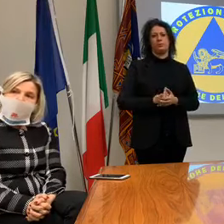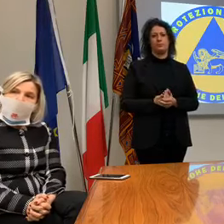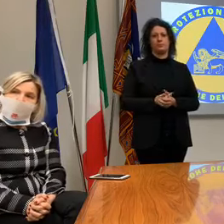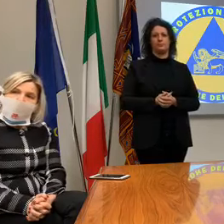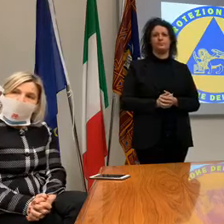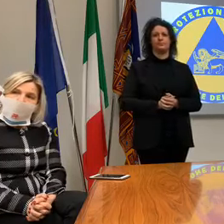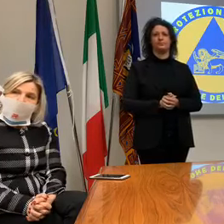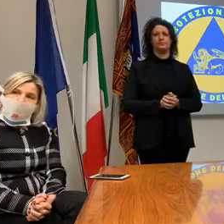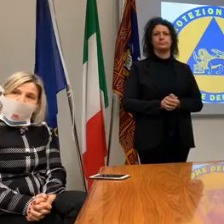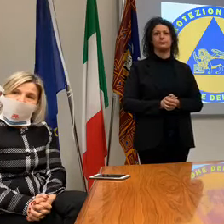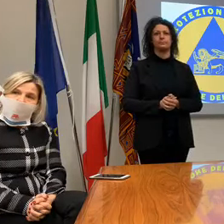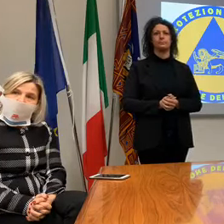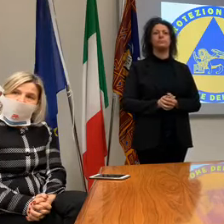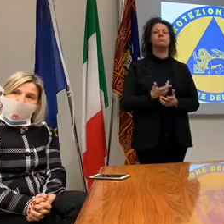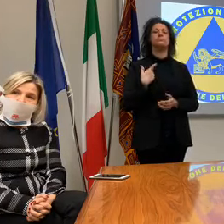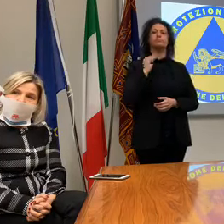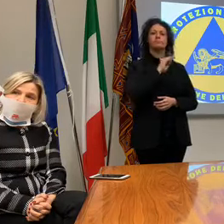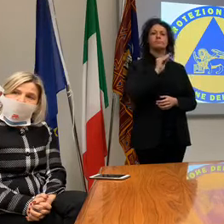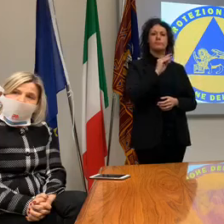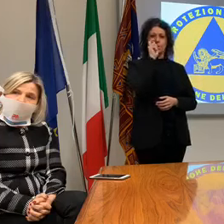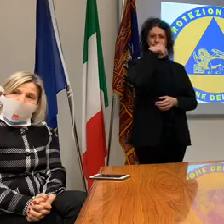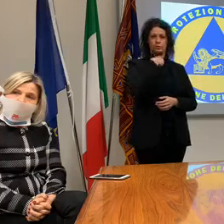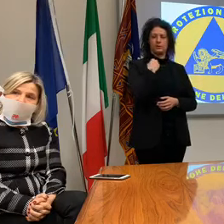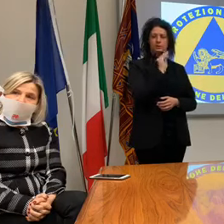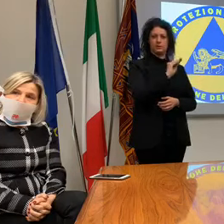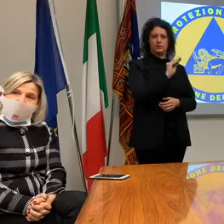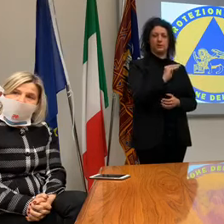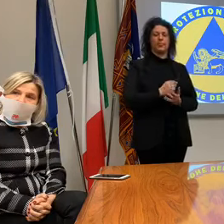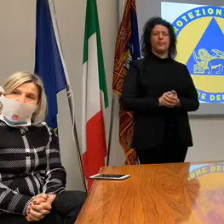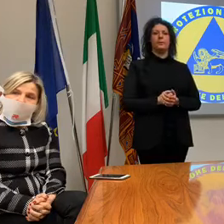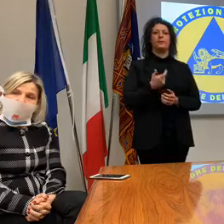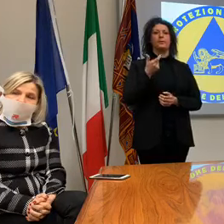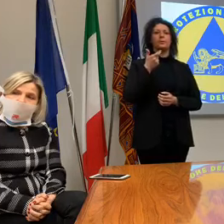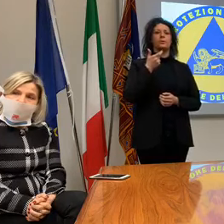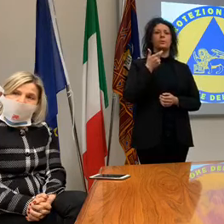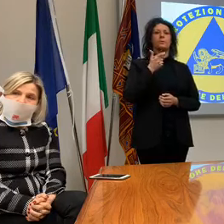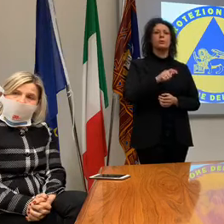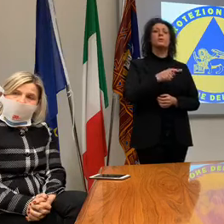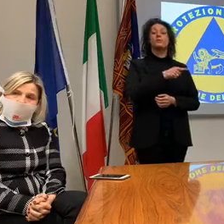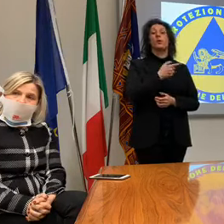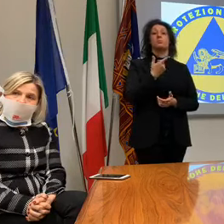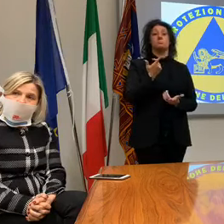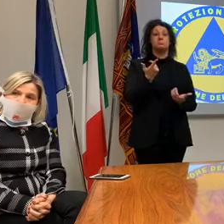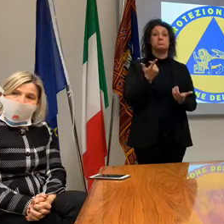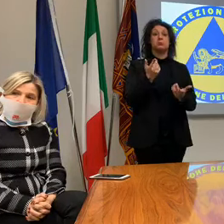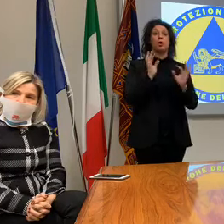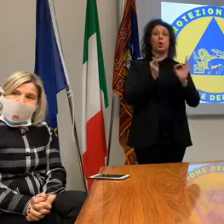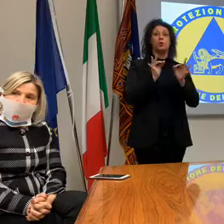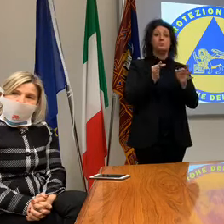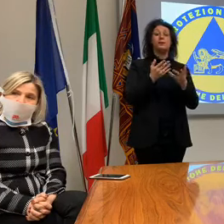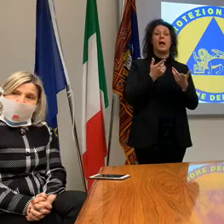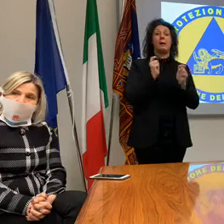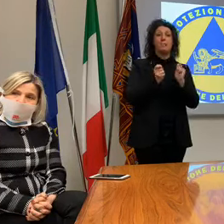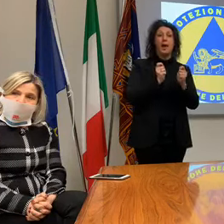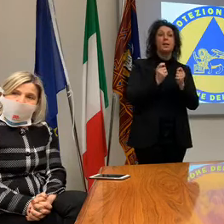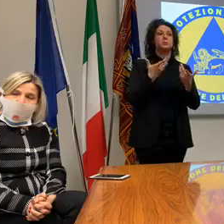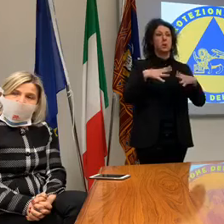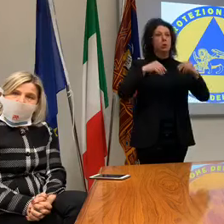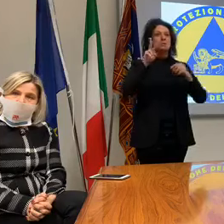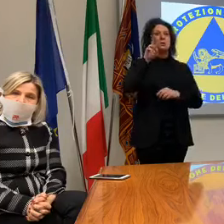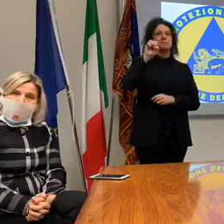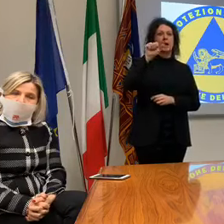curiosità, insomma, visto la bella notizia dell'ospedale di Padova, è arrivata la VAS e successivamente